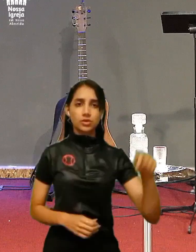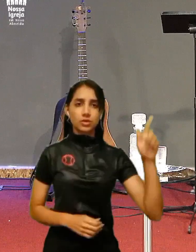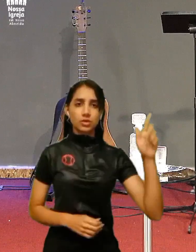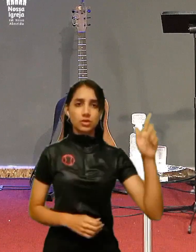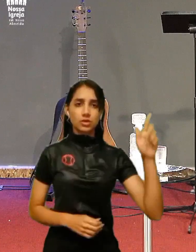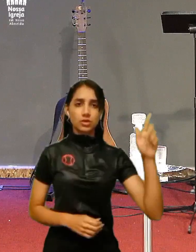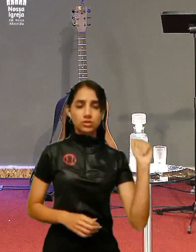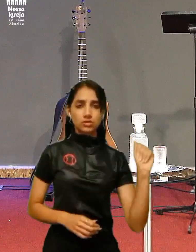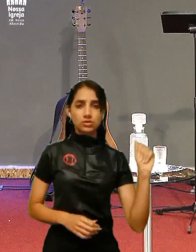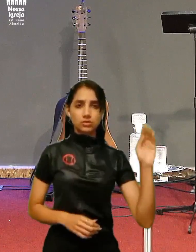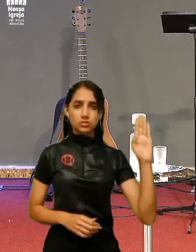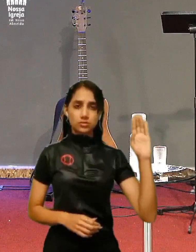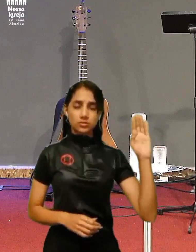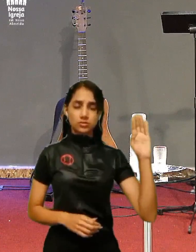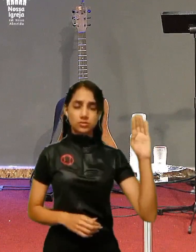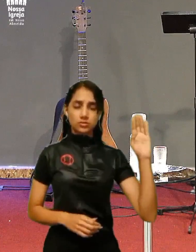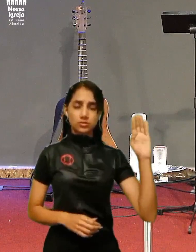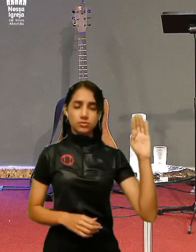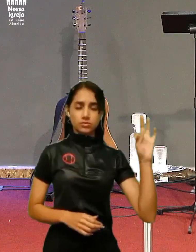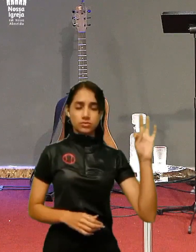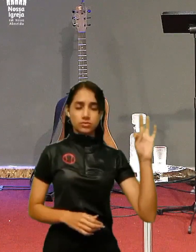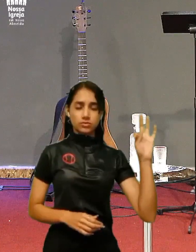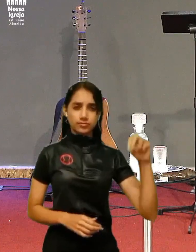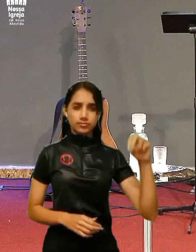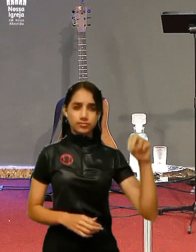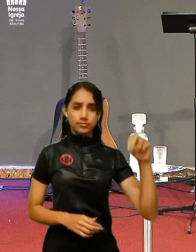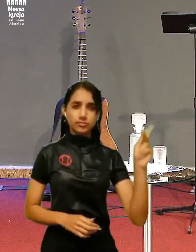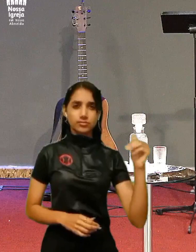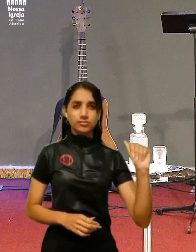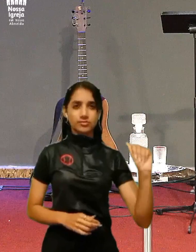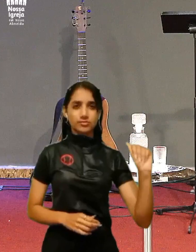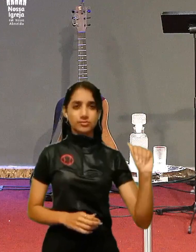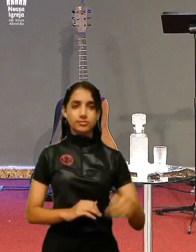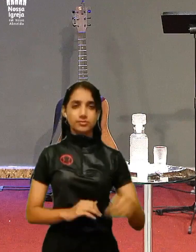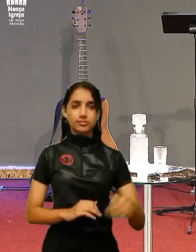As igrejas extremamente gélidas, geladas,